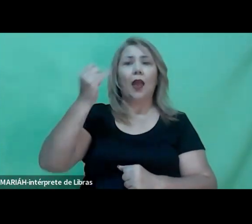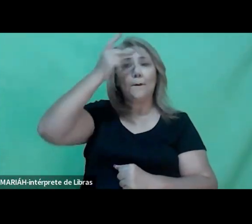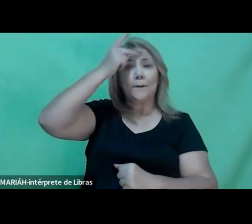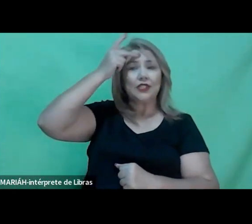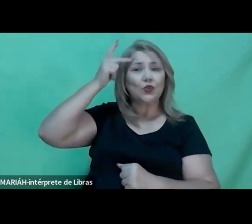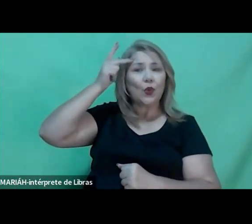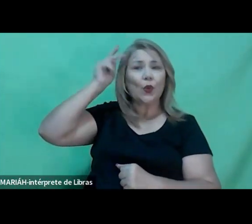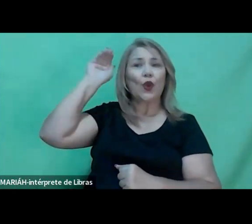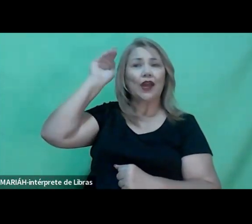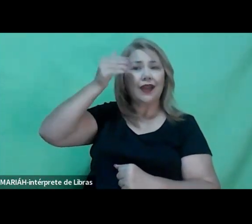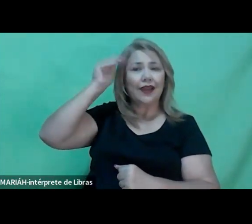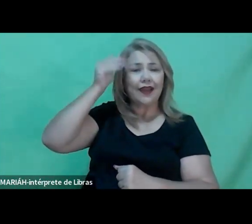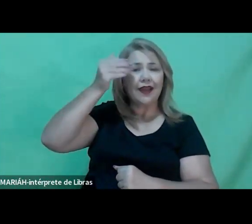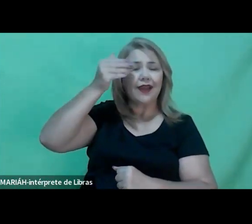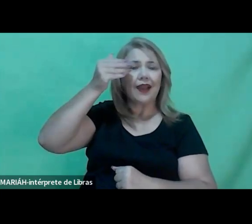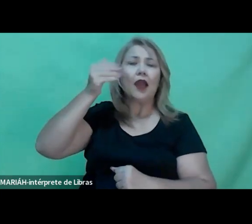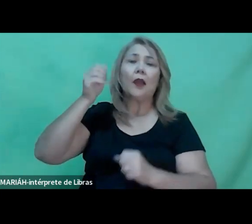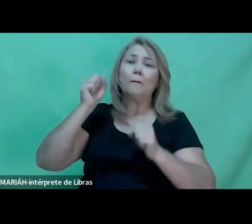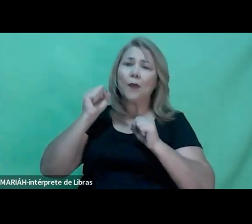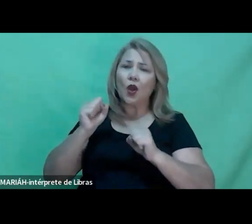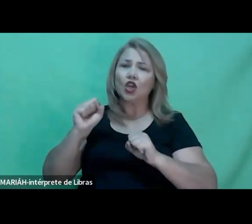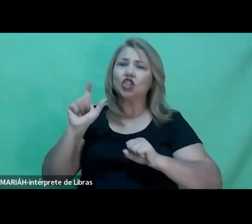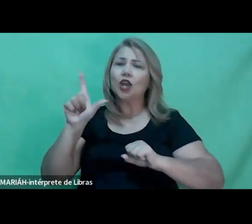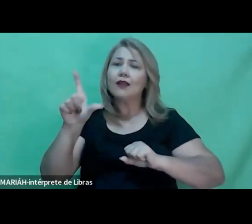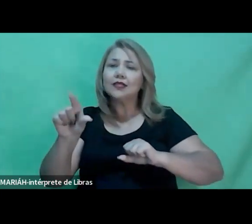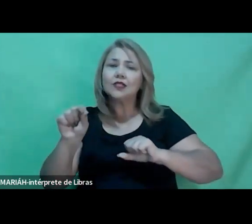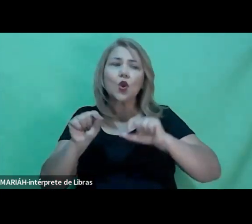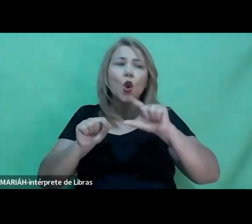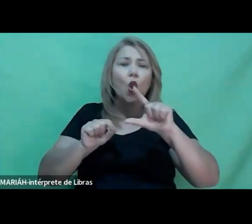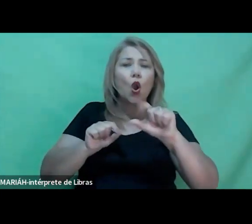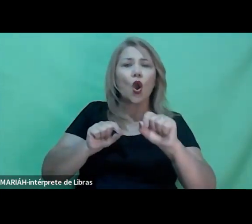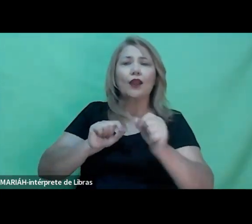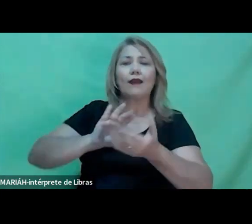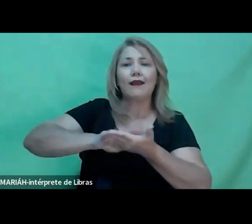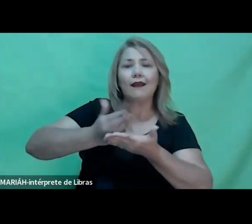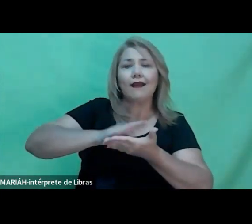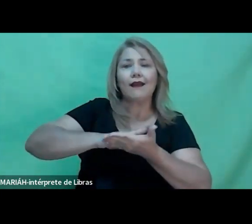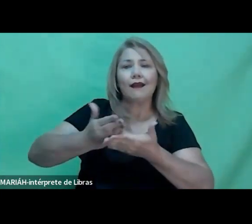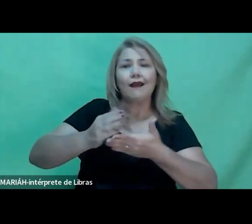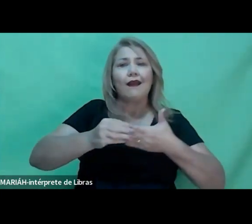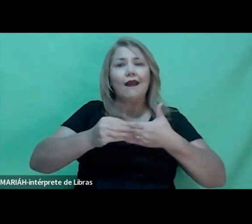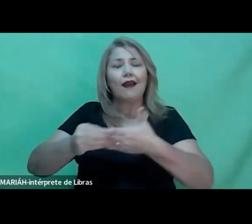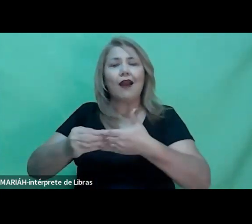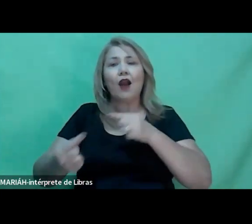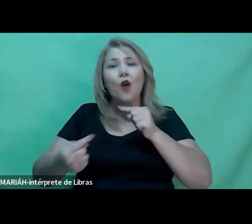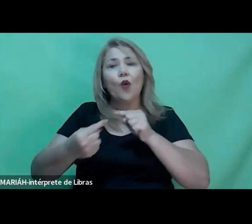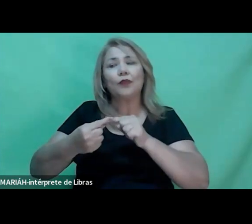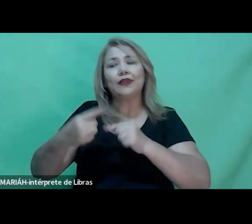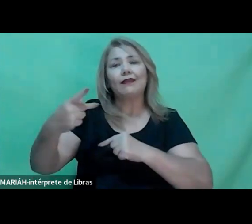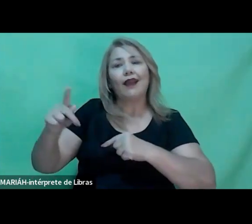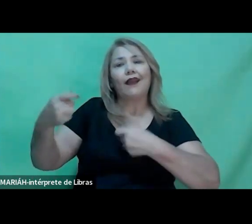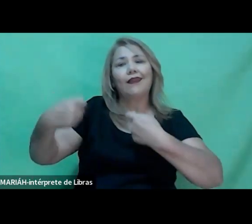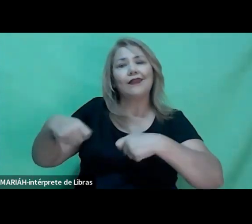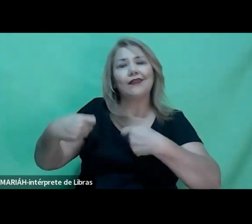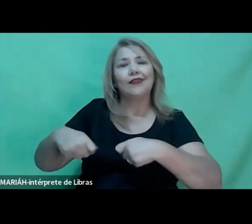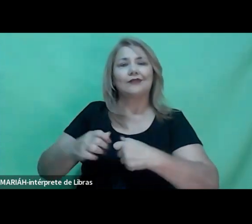sordociegas puedan seleccionar al guía intérprete que mejor se ajuste a sus necesidades incluso